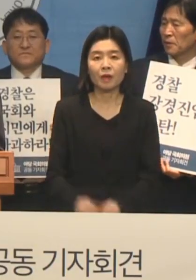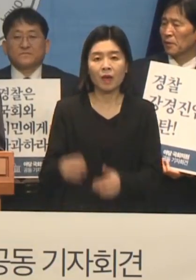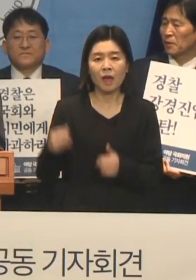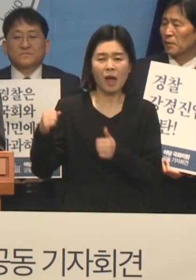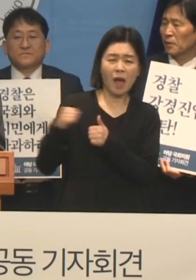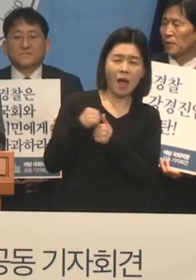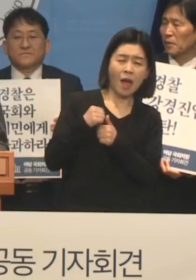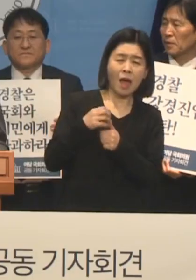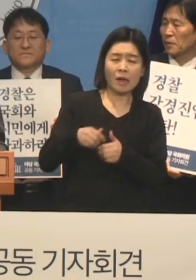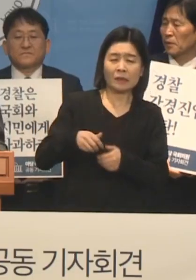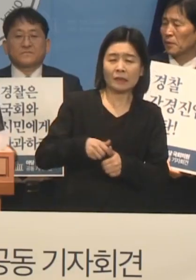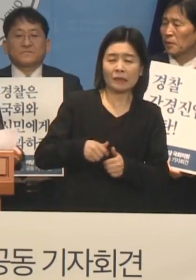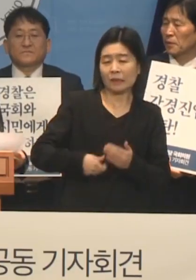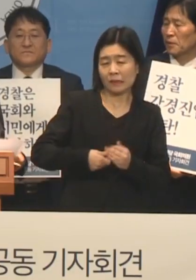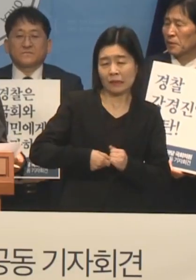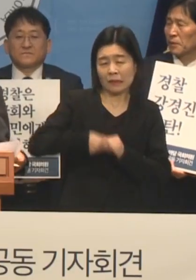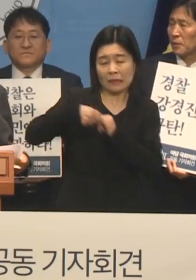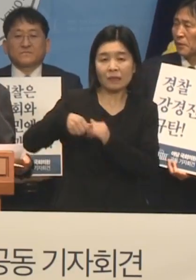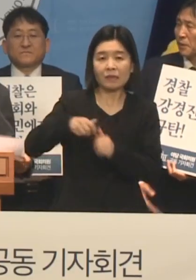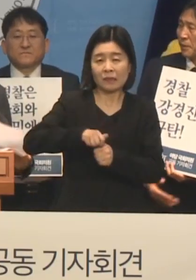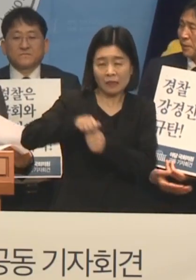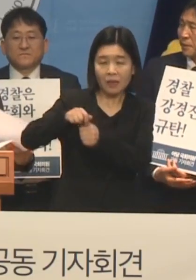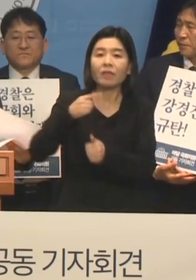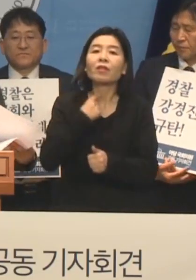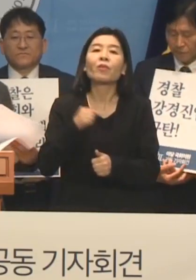정혜경 의원님 발언 듣도록 하겠습니다.